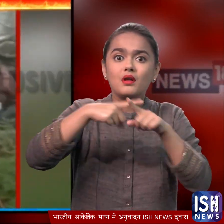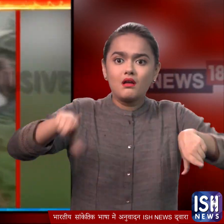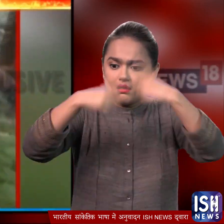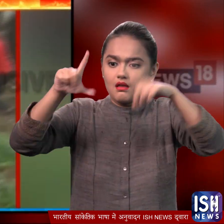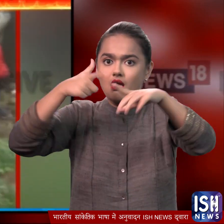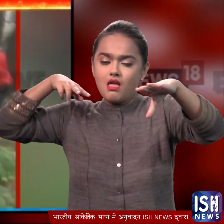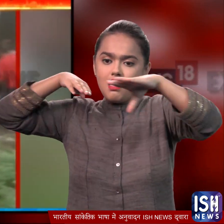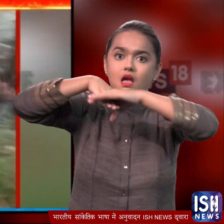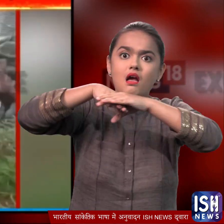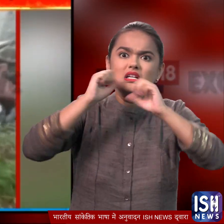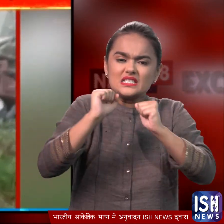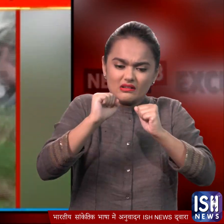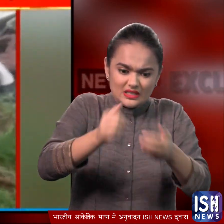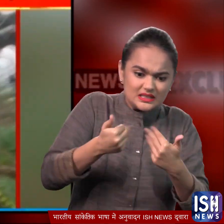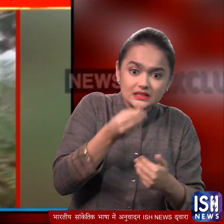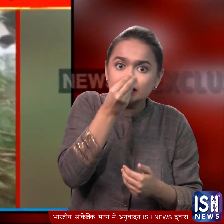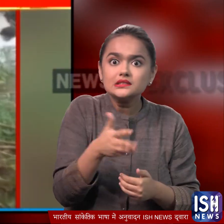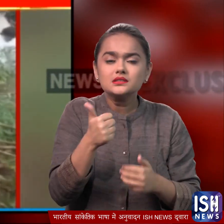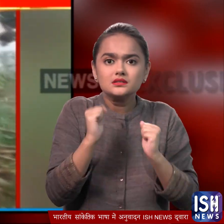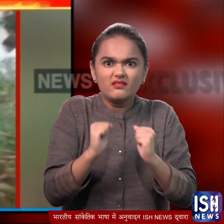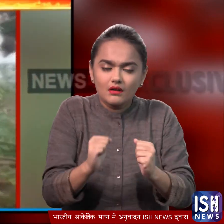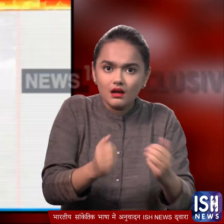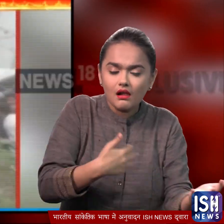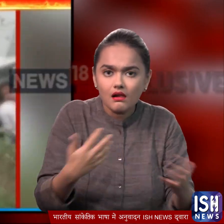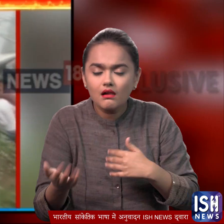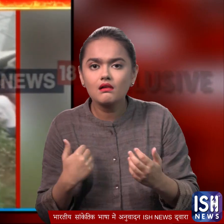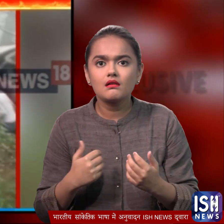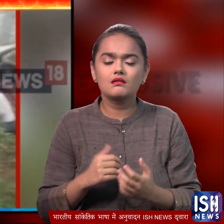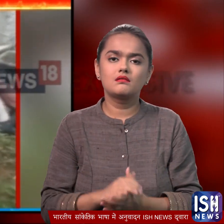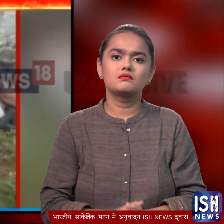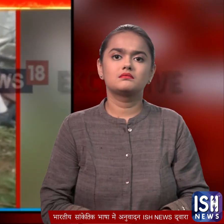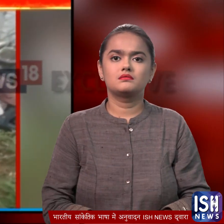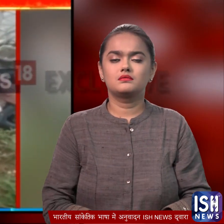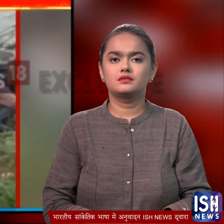पेड़ों के बीच हेलीकॉप्टर फंसे होने के कारण ये काम इनके लिए इतना आसान नहीं रहा।